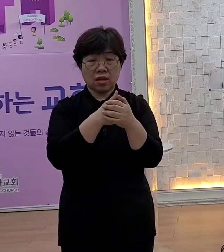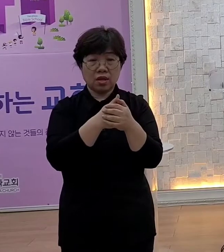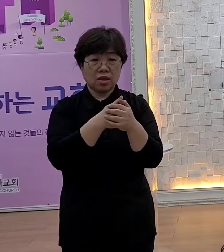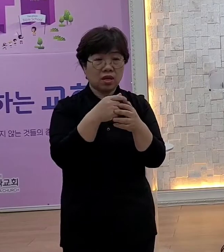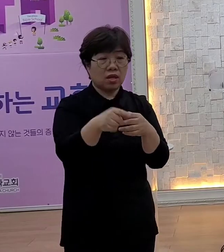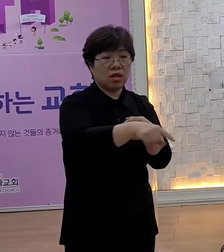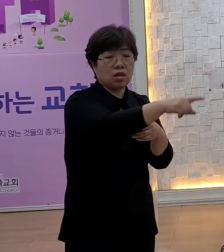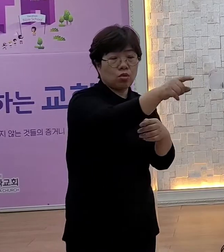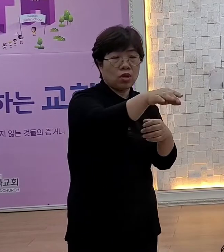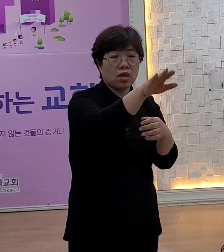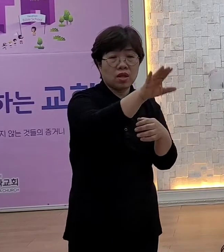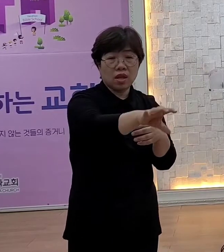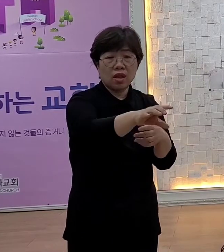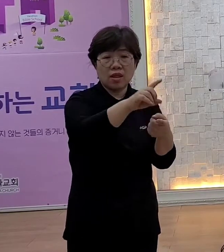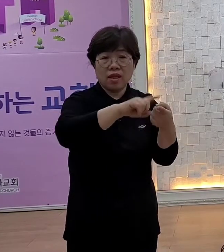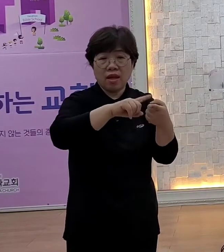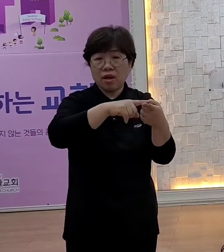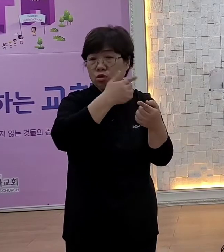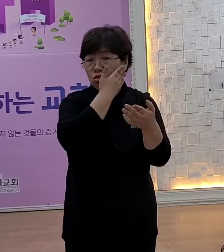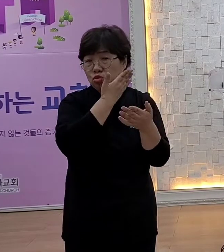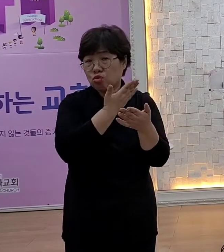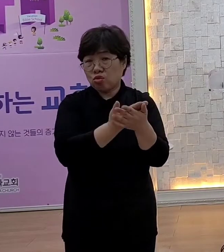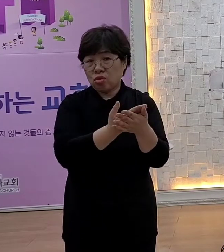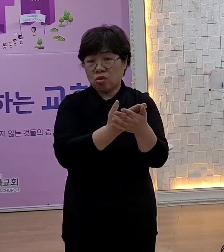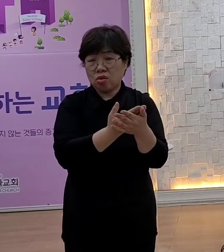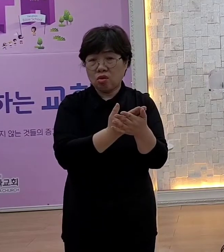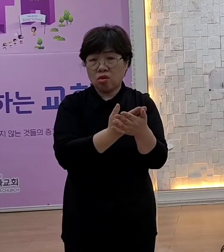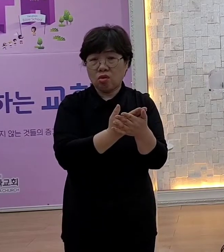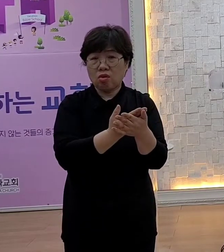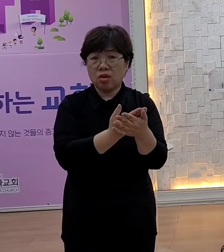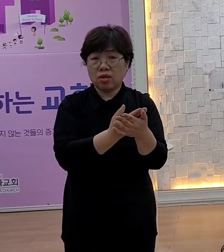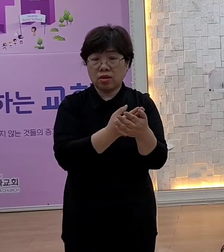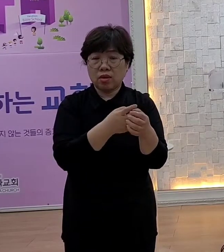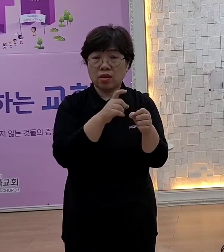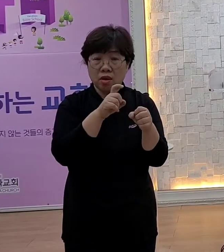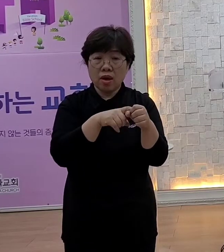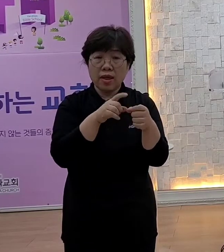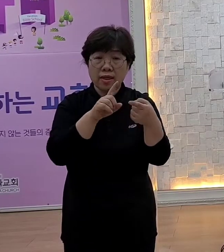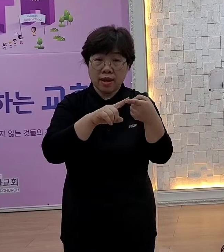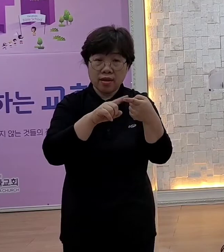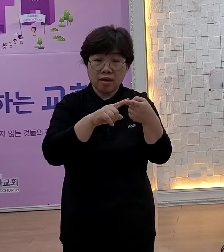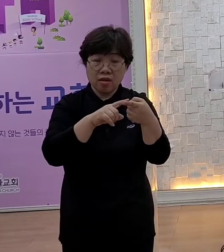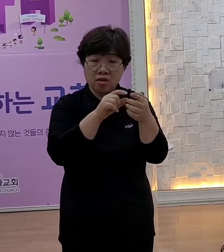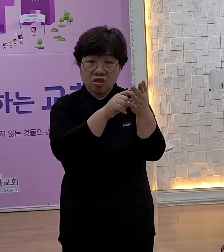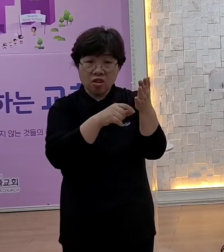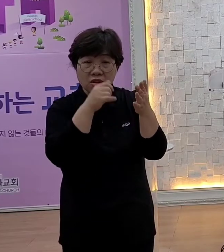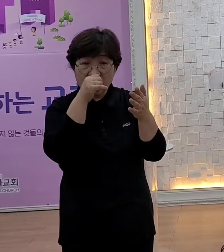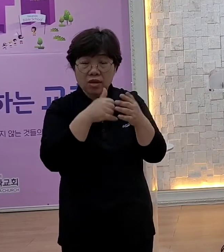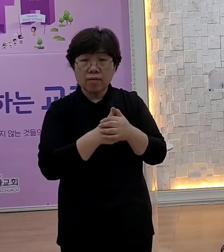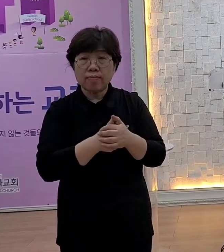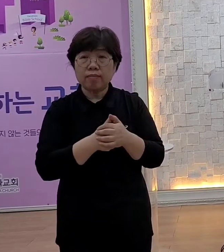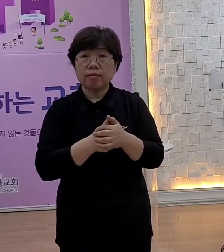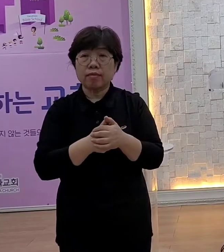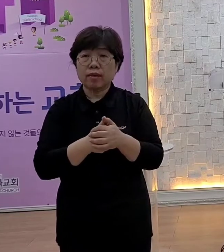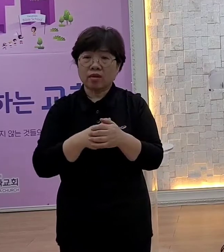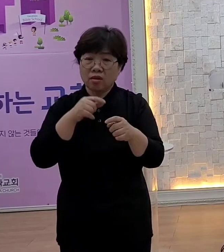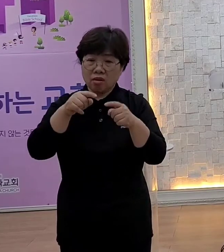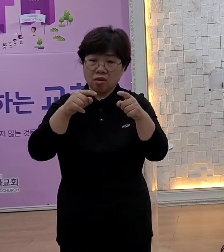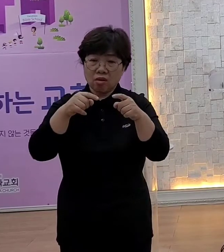있어요. 니느웨가 어떤 도시라고요? 걸어서 사흘 동안 이렇게 걸을